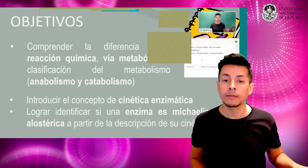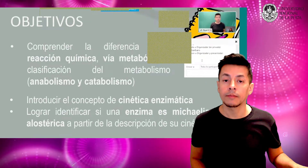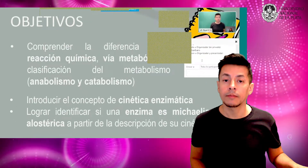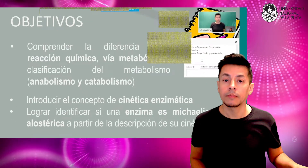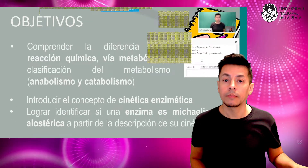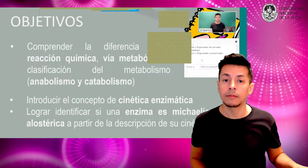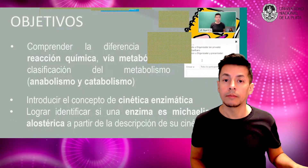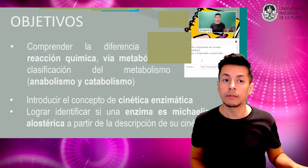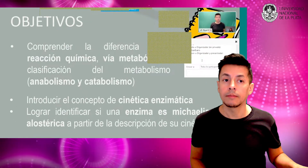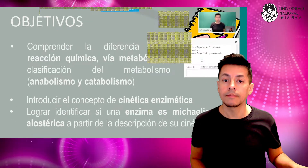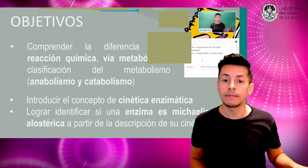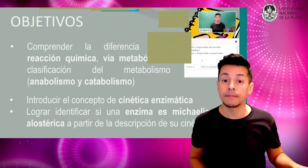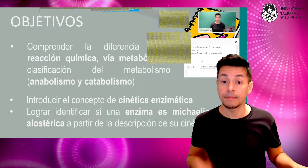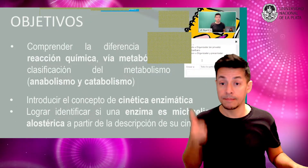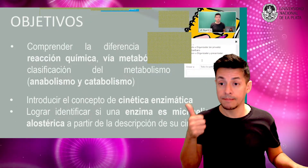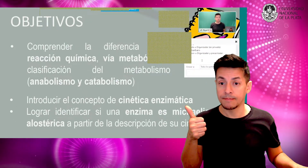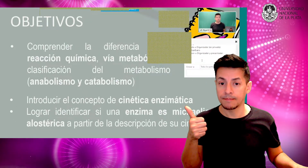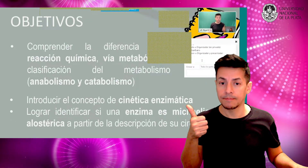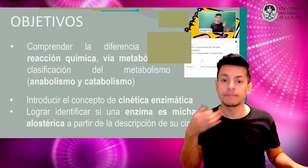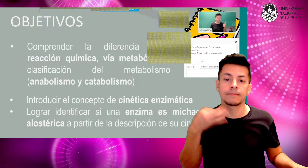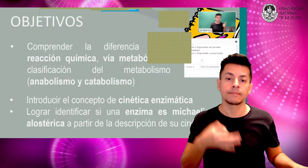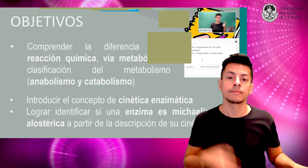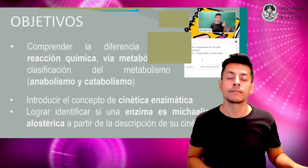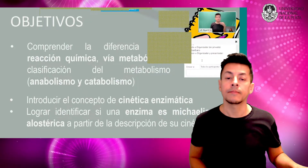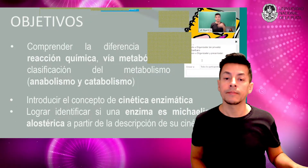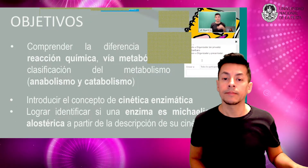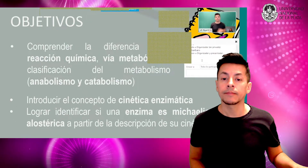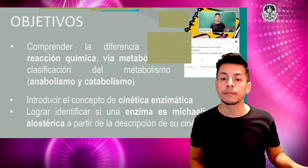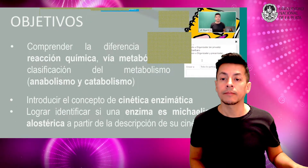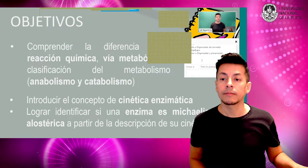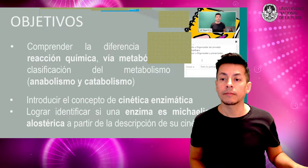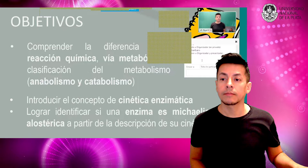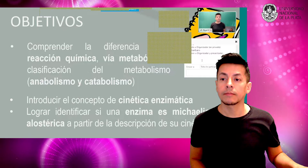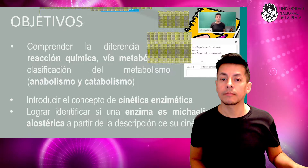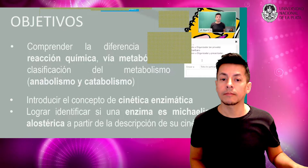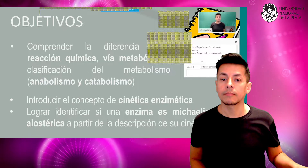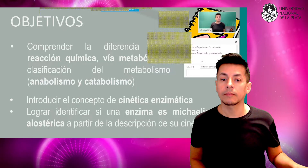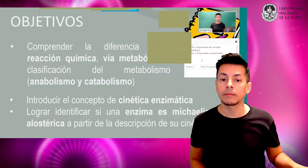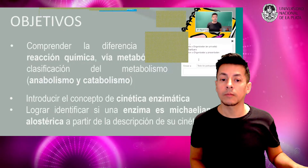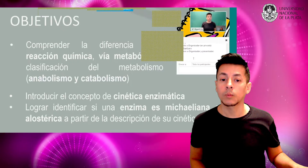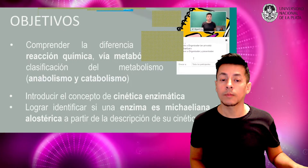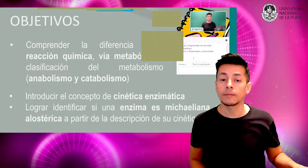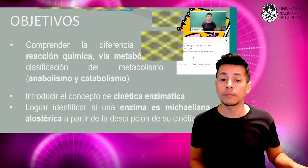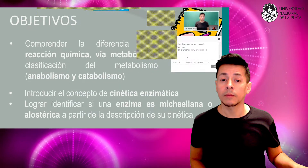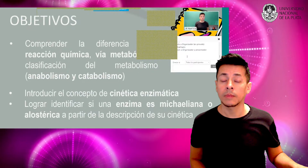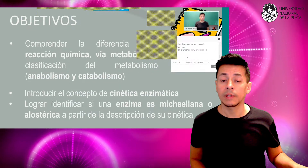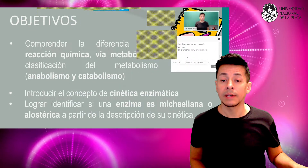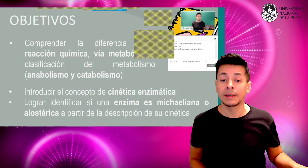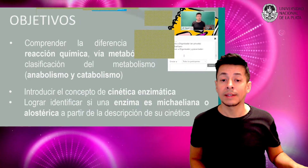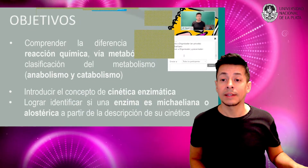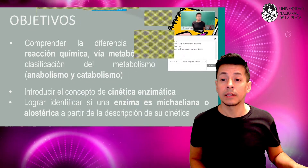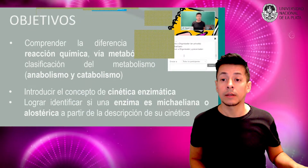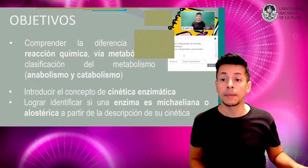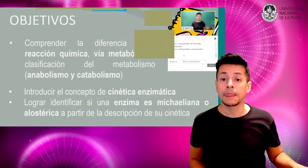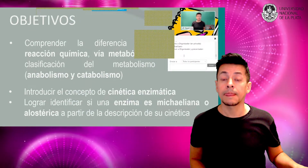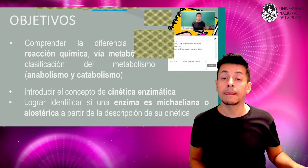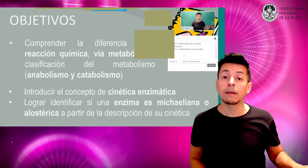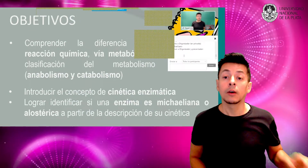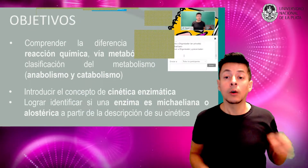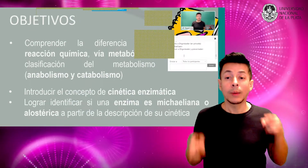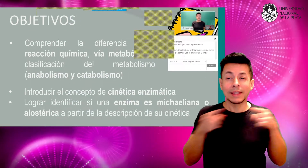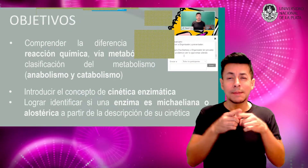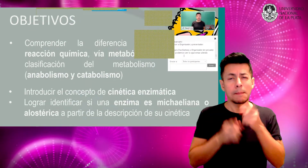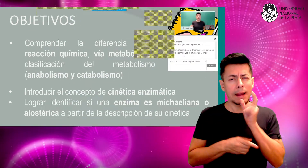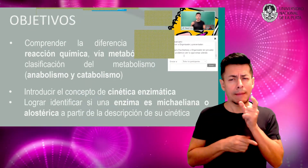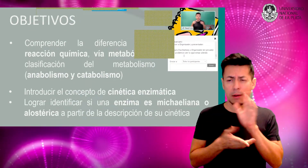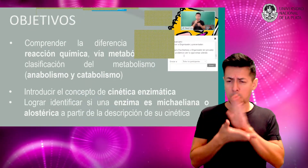Bien, perfecto, buenísimo. Bueno, entonces, los objetivos, si bien tienen palabras difíciles y nuevas, al final la clase,